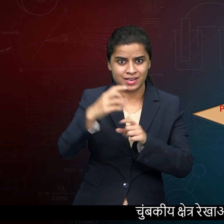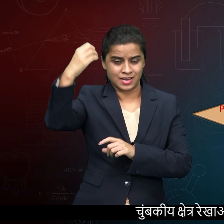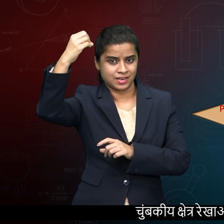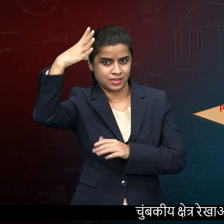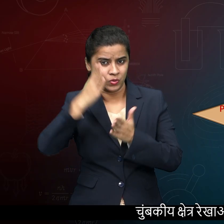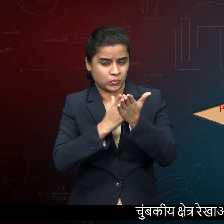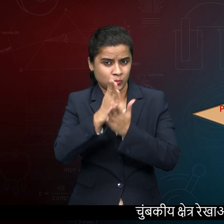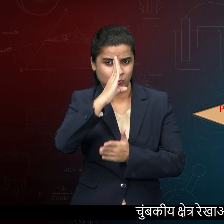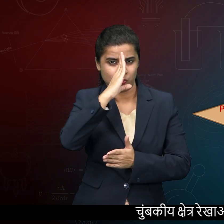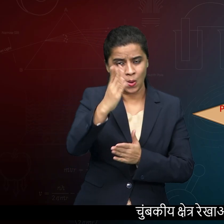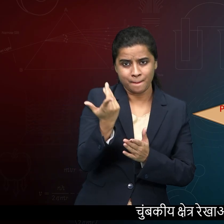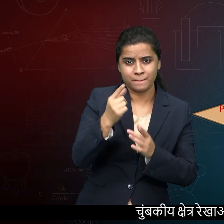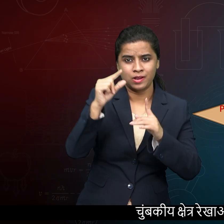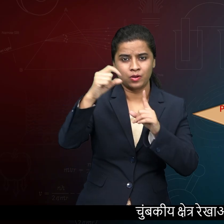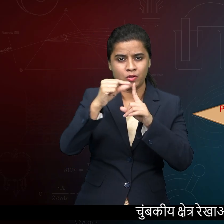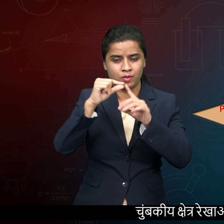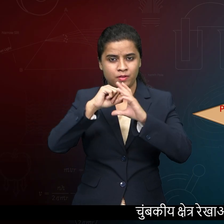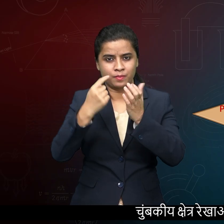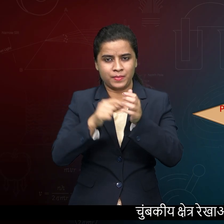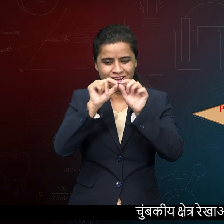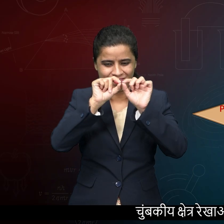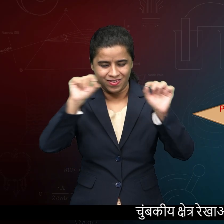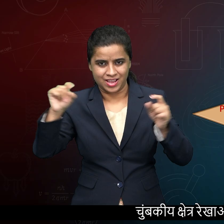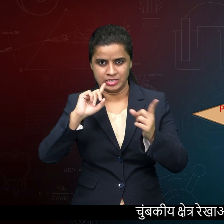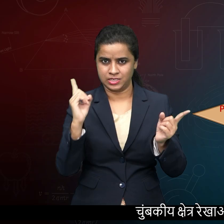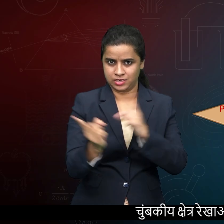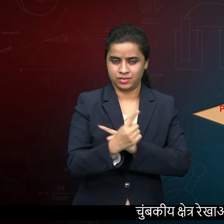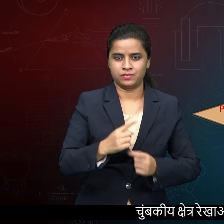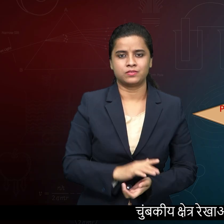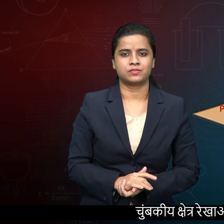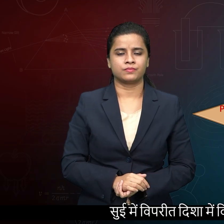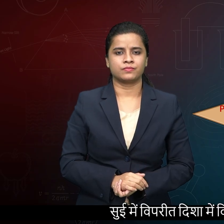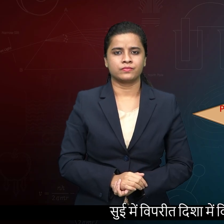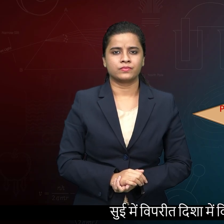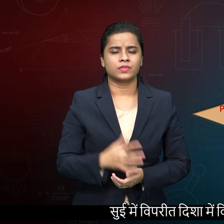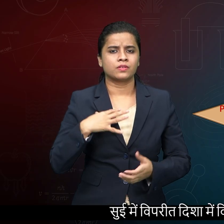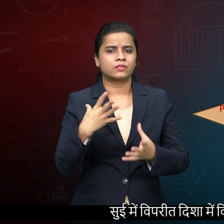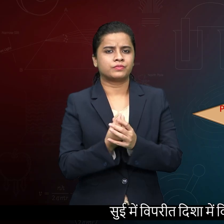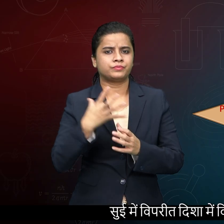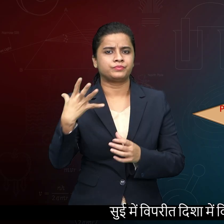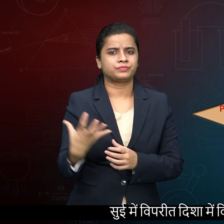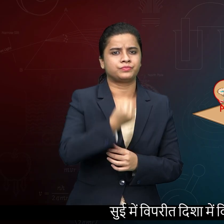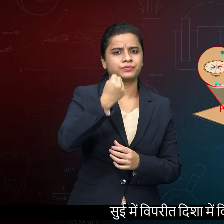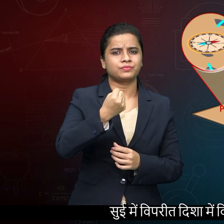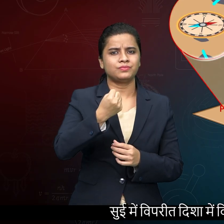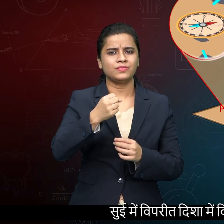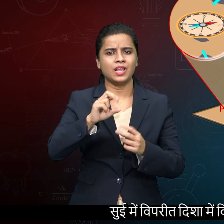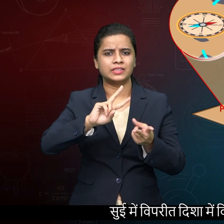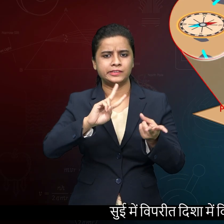क्षेत्र रेखाओं की दिशा उत्क्रमित हो जाती है। सुई के विपरीत दिशा में